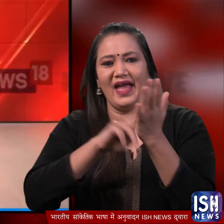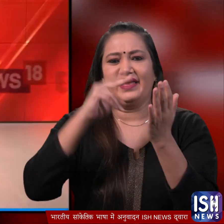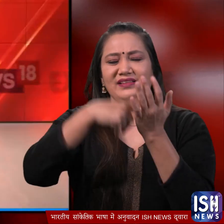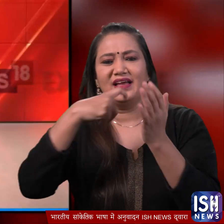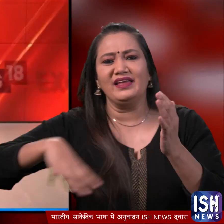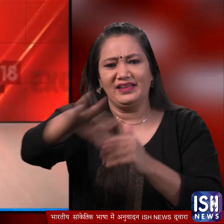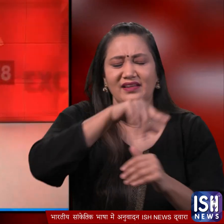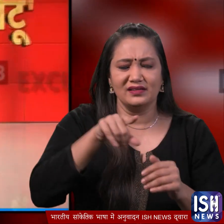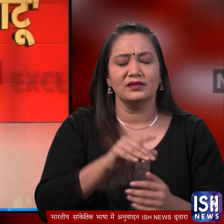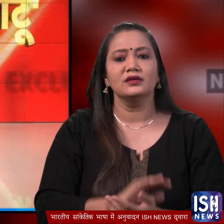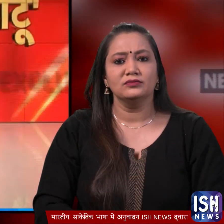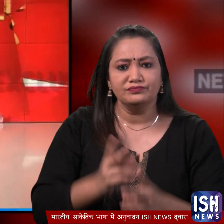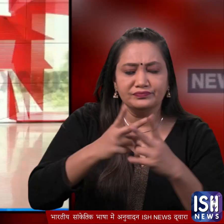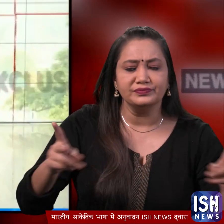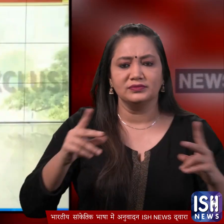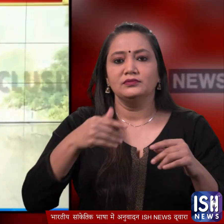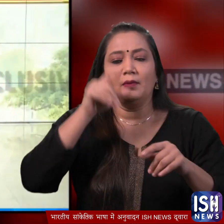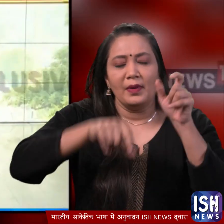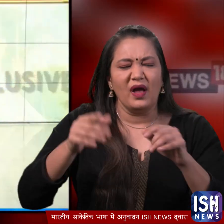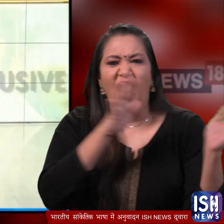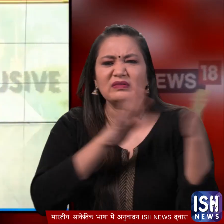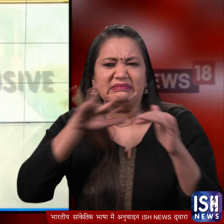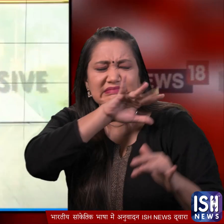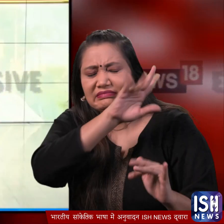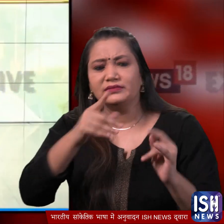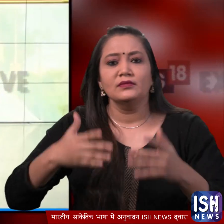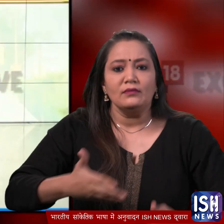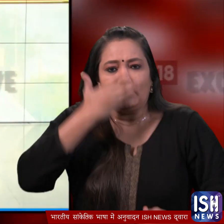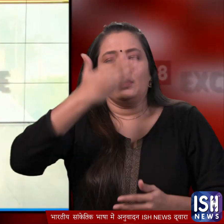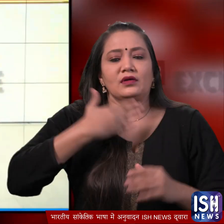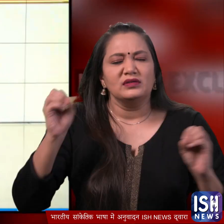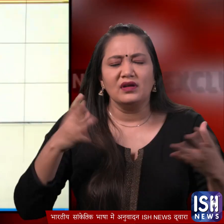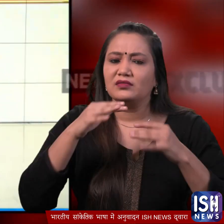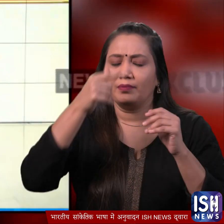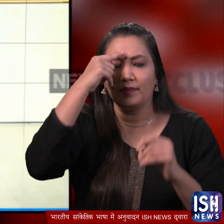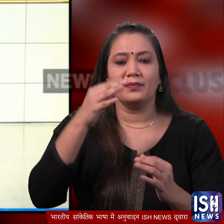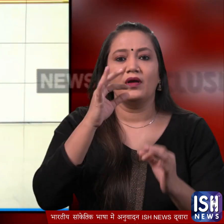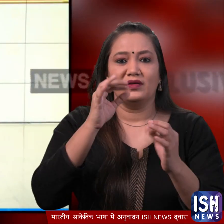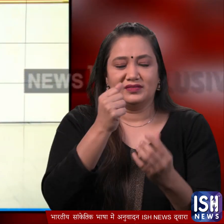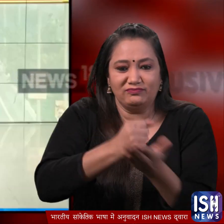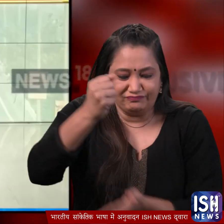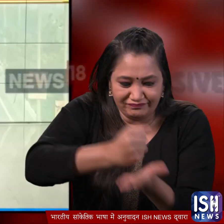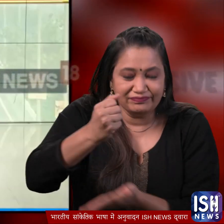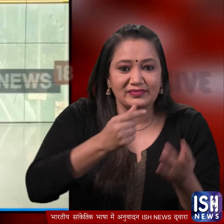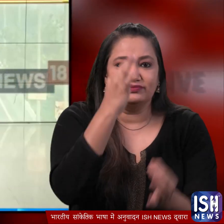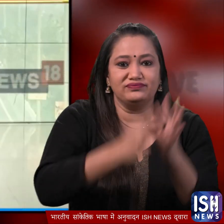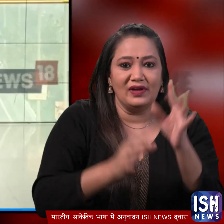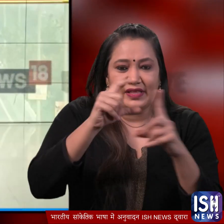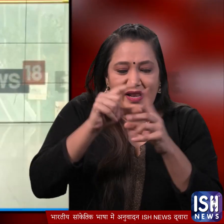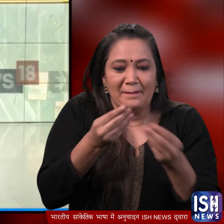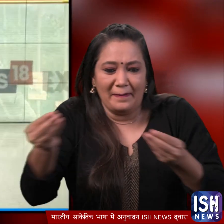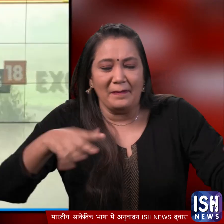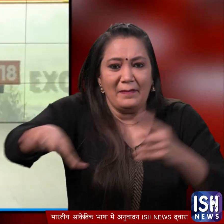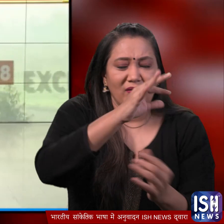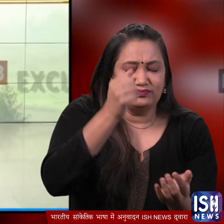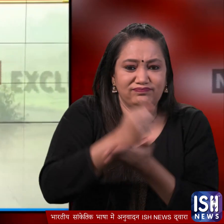ने लोगों की परेशानी इतनी बढ़ा दी कि सांस लेना मुश्किल होने लगा। सर्दी की शुरुआत में पराली जलाने से दिल्ली और आसपास के इलाकों में स्मॉग छाया